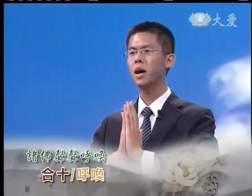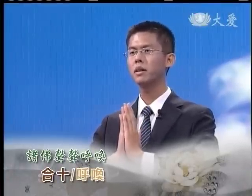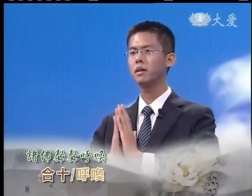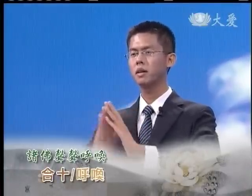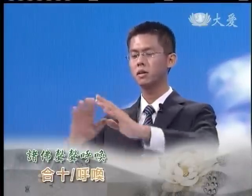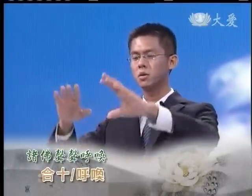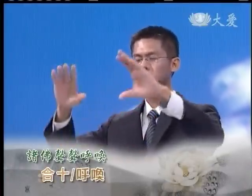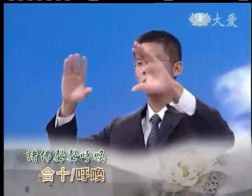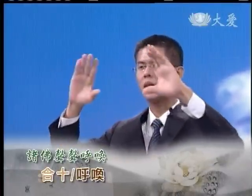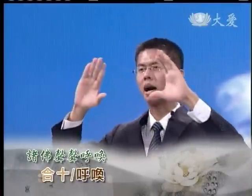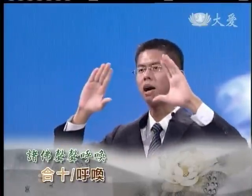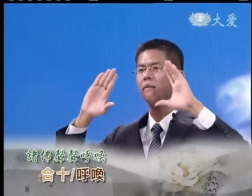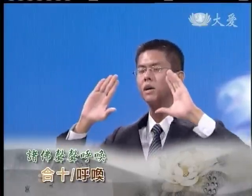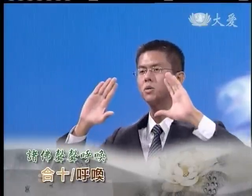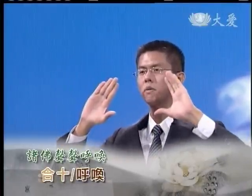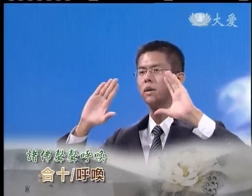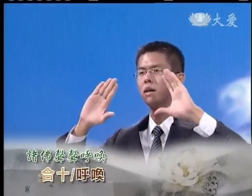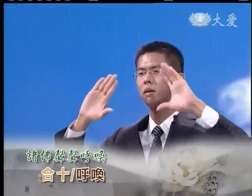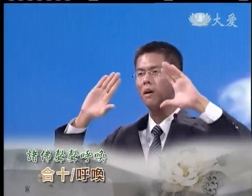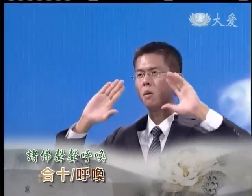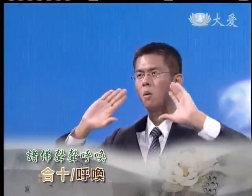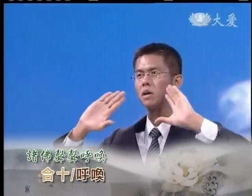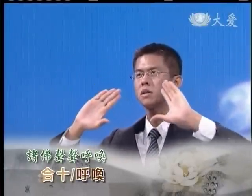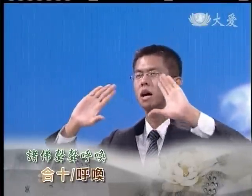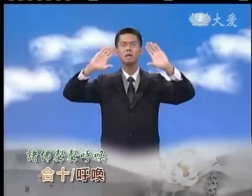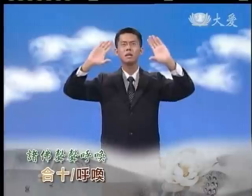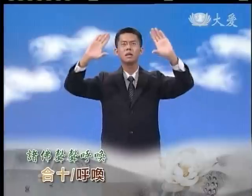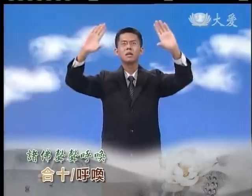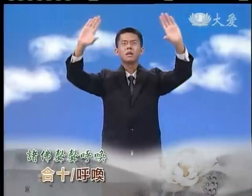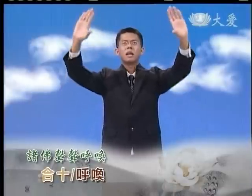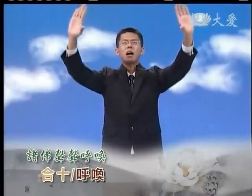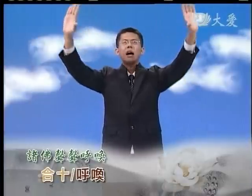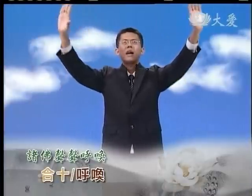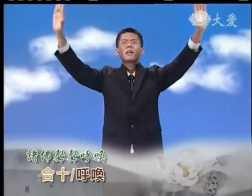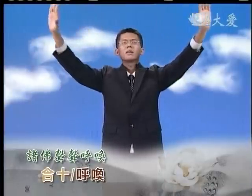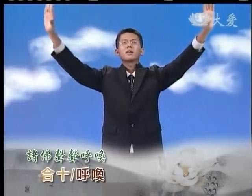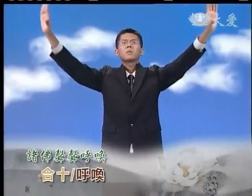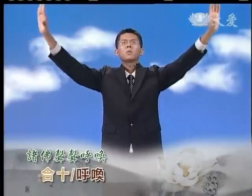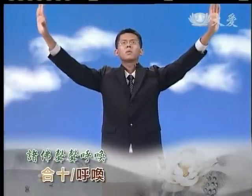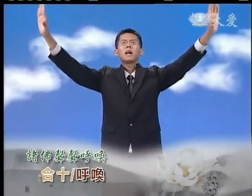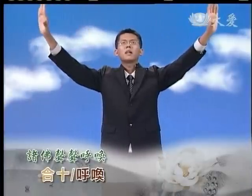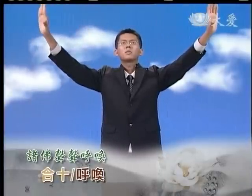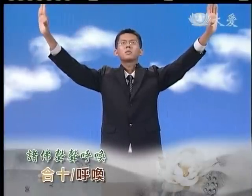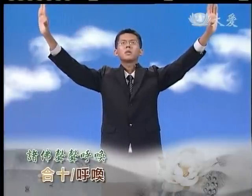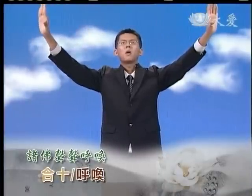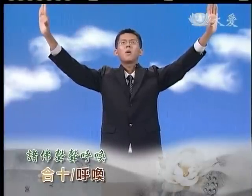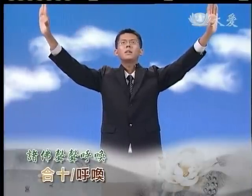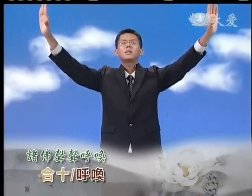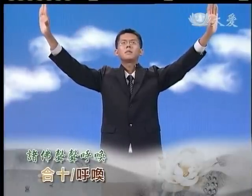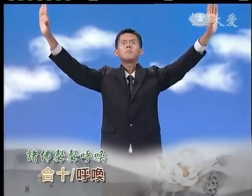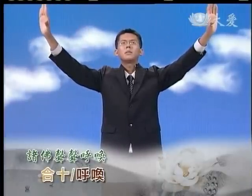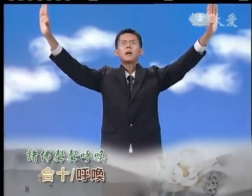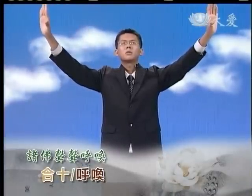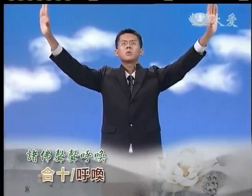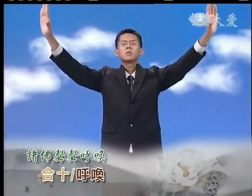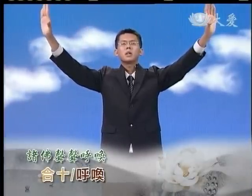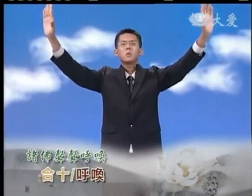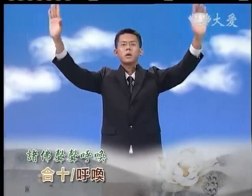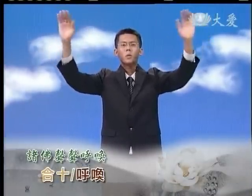唤，双手打开放在嘴边往上拉开扩张，就是要唤醒迷茫众生回